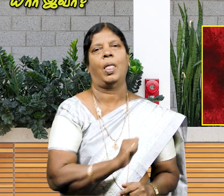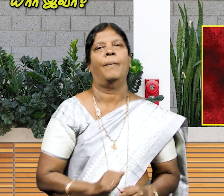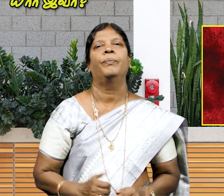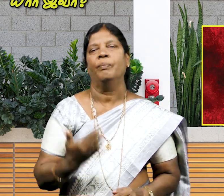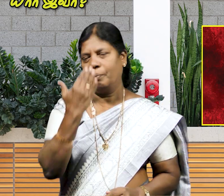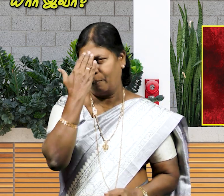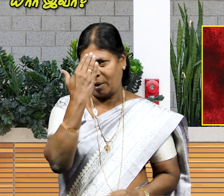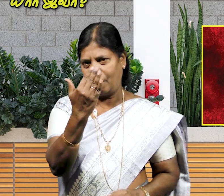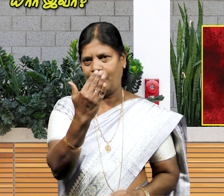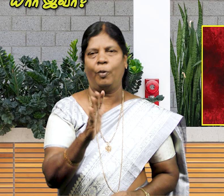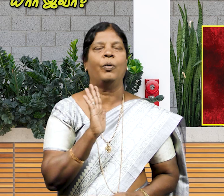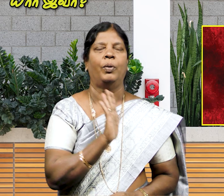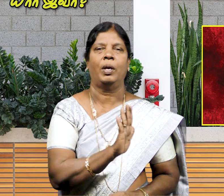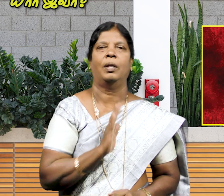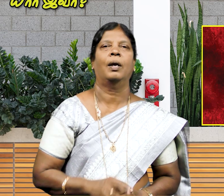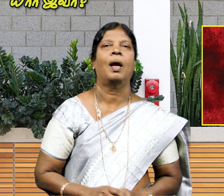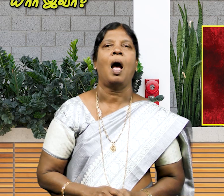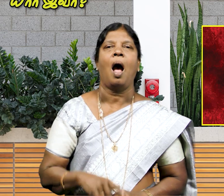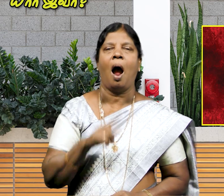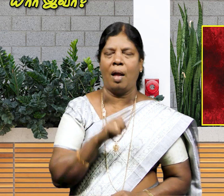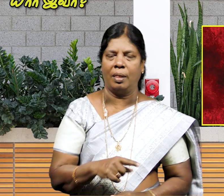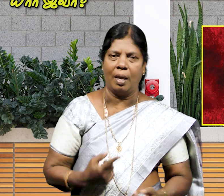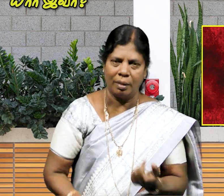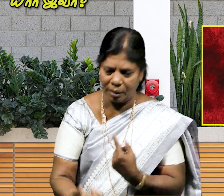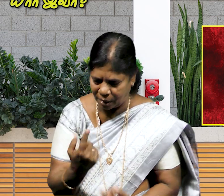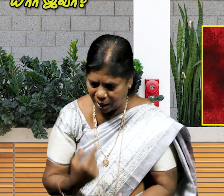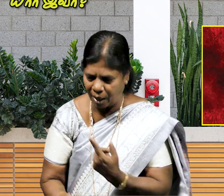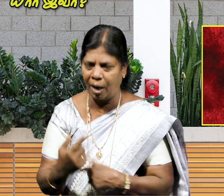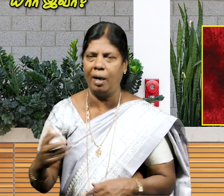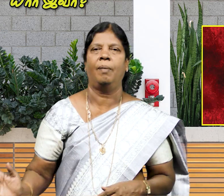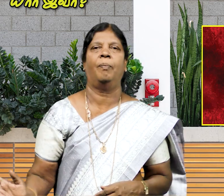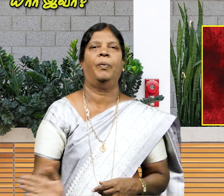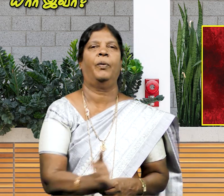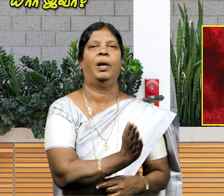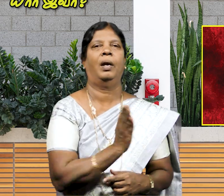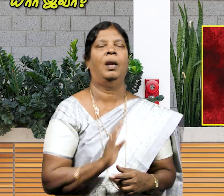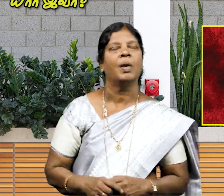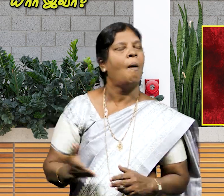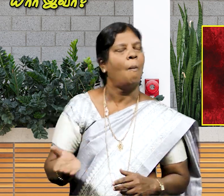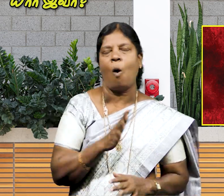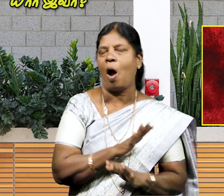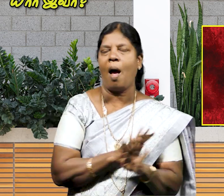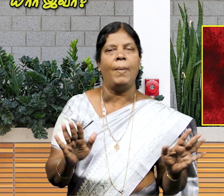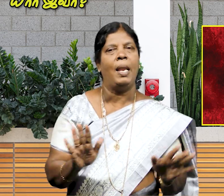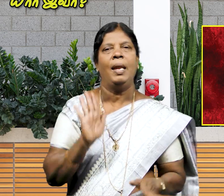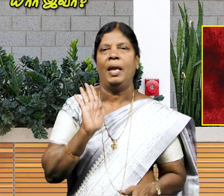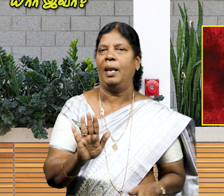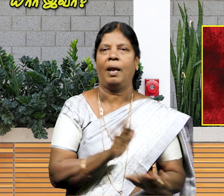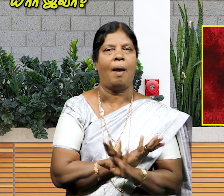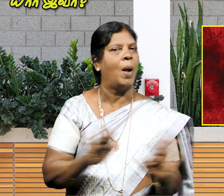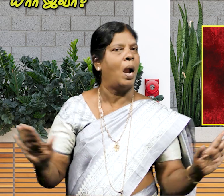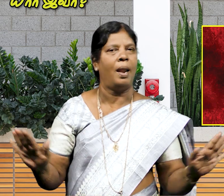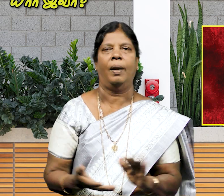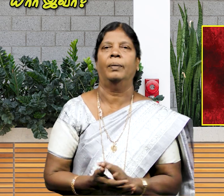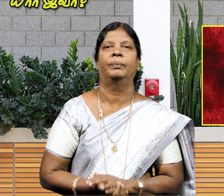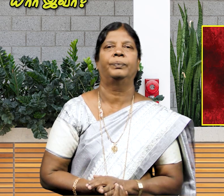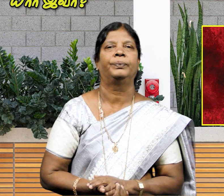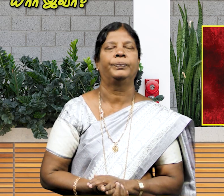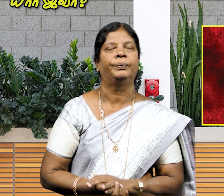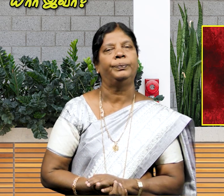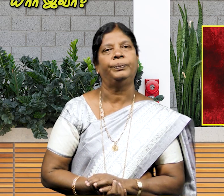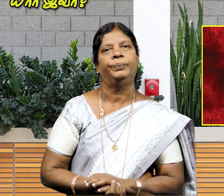அவனுக்கு மதிப்புக்குரியது. ஆகவே அந்த ஆட்டை அவன் தேடி போவான், போகாமல்